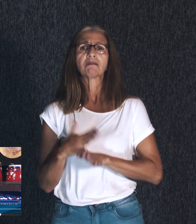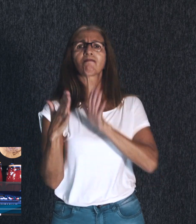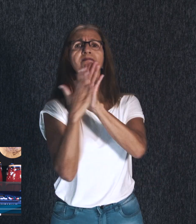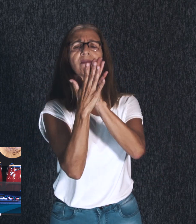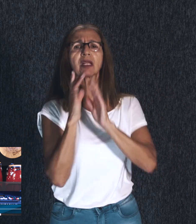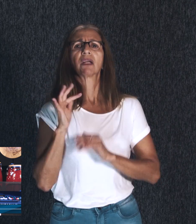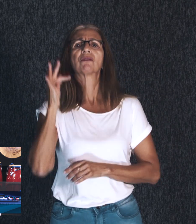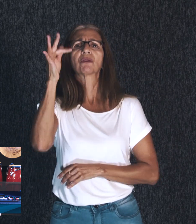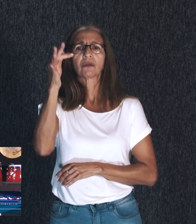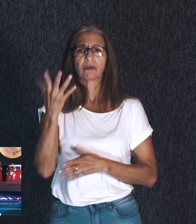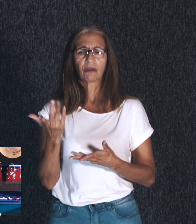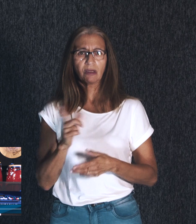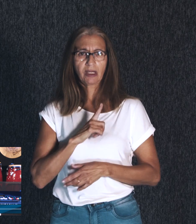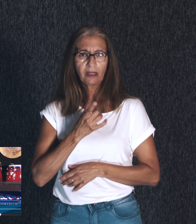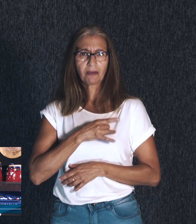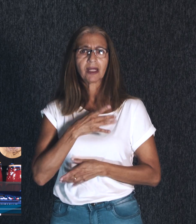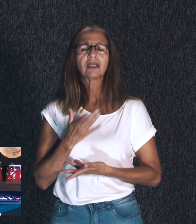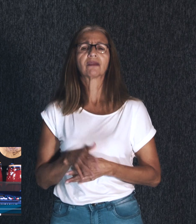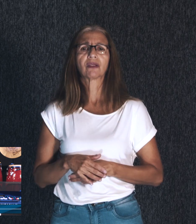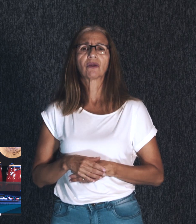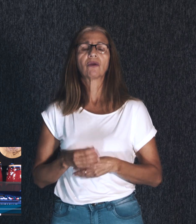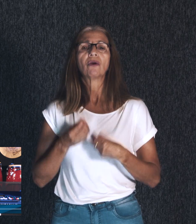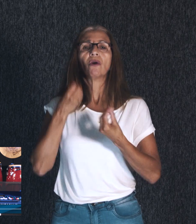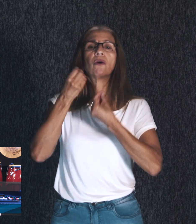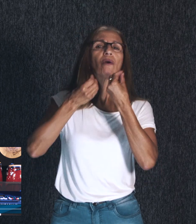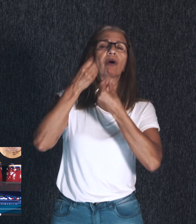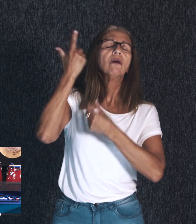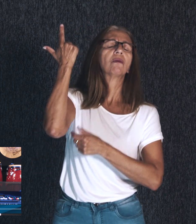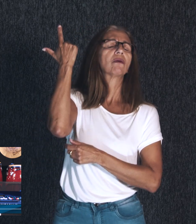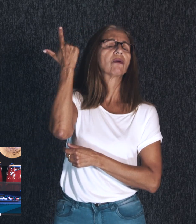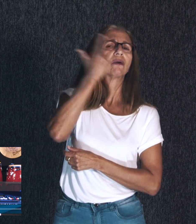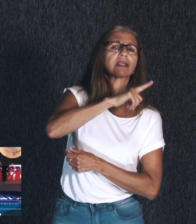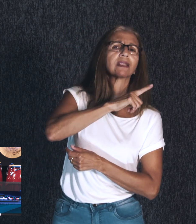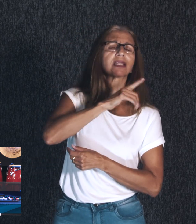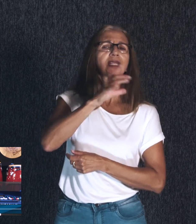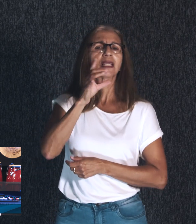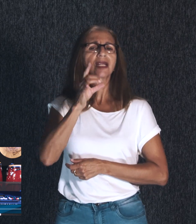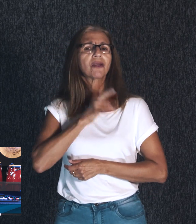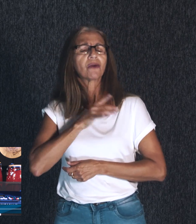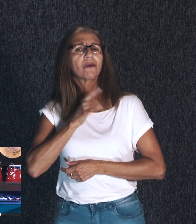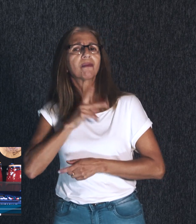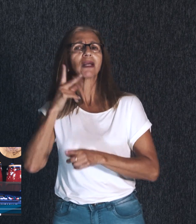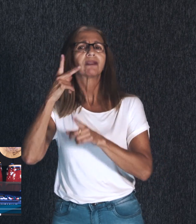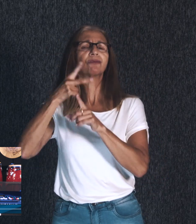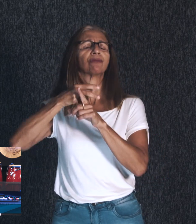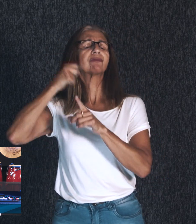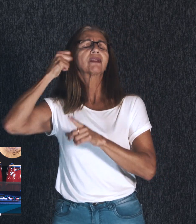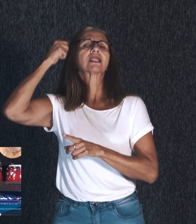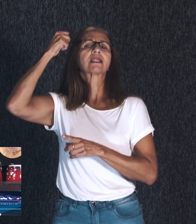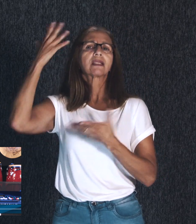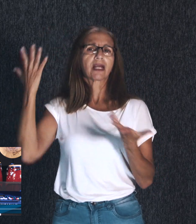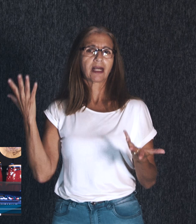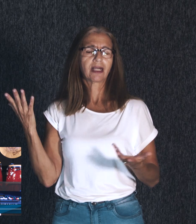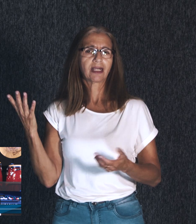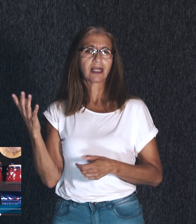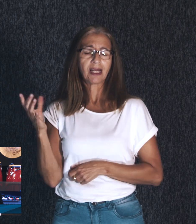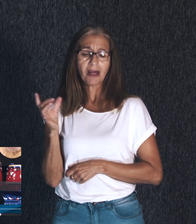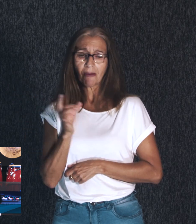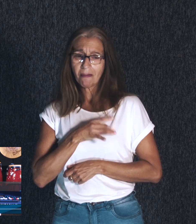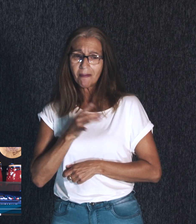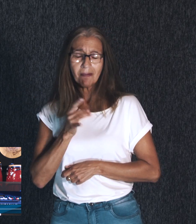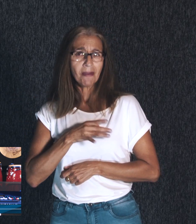Mas qual é o antídoto para o medo? Qual é o remédio para você enfrentar este novo momento